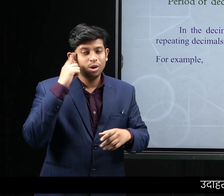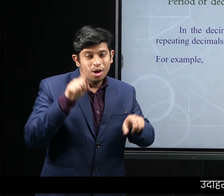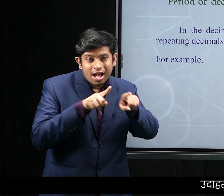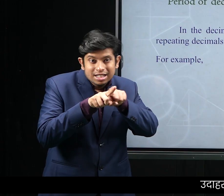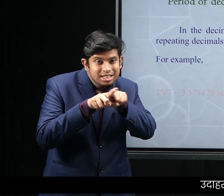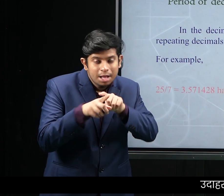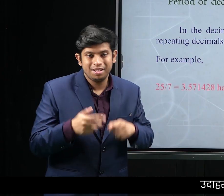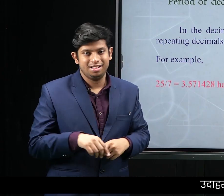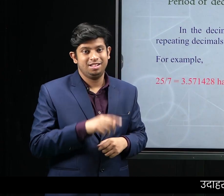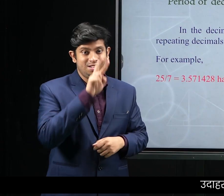उदाहरण के लिए